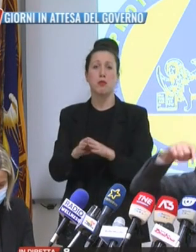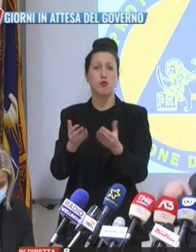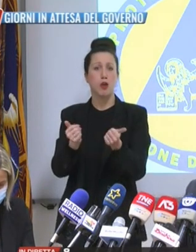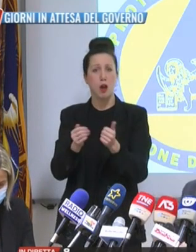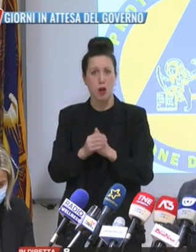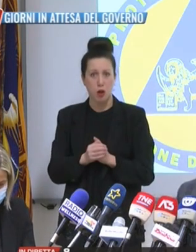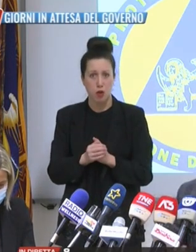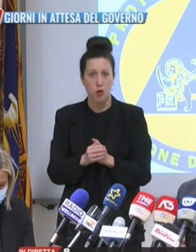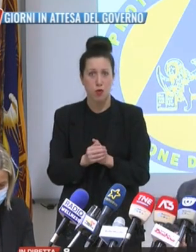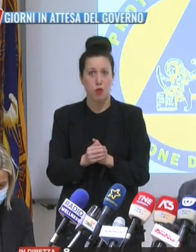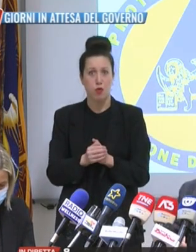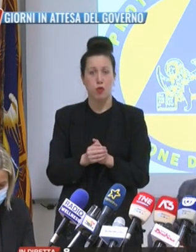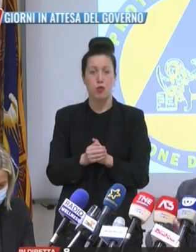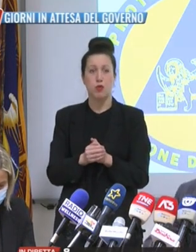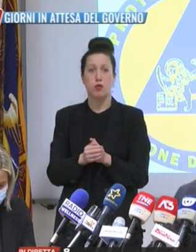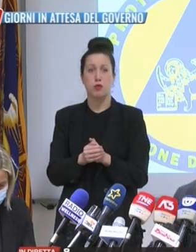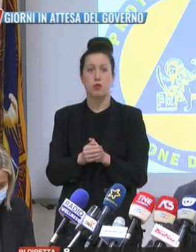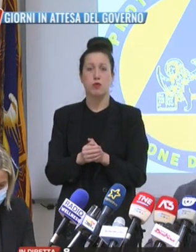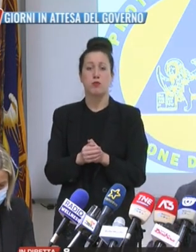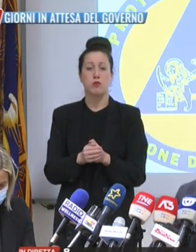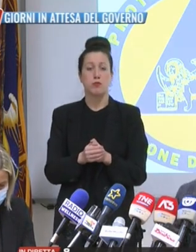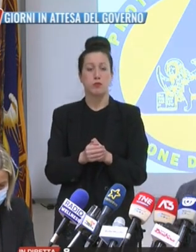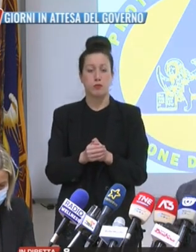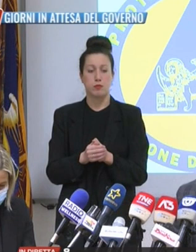voi compresi, parlasse